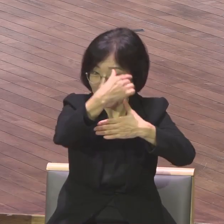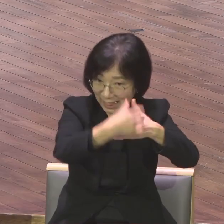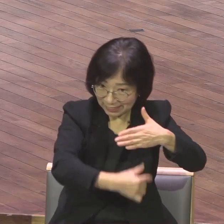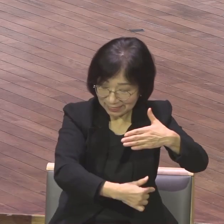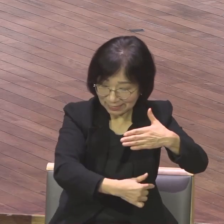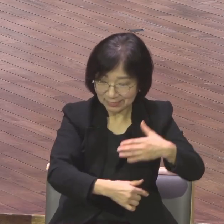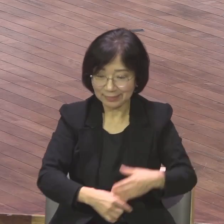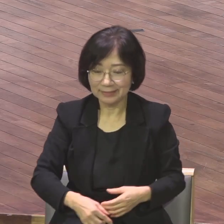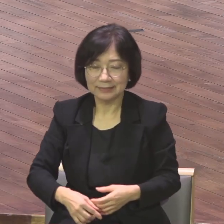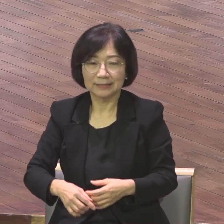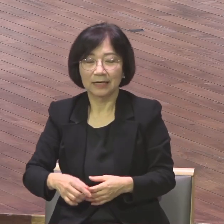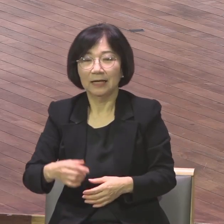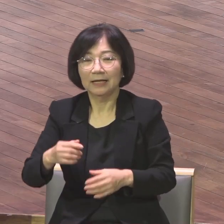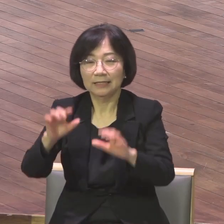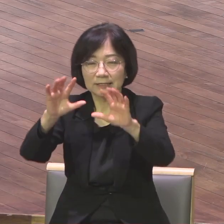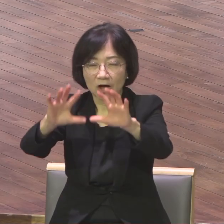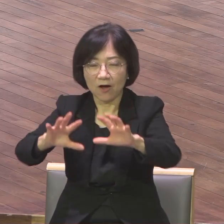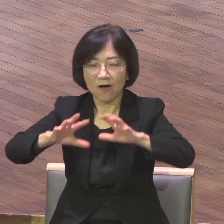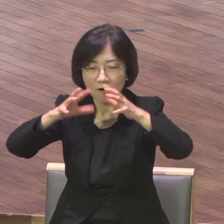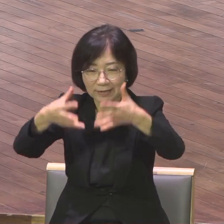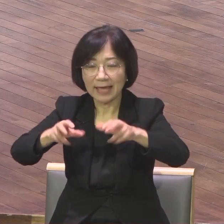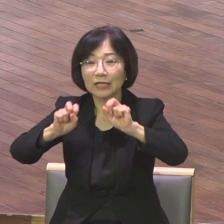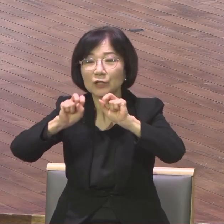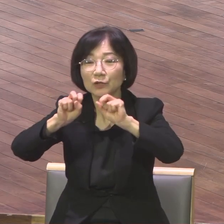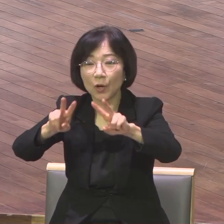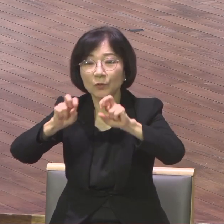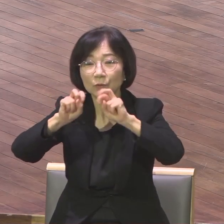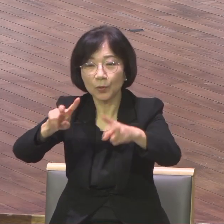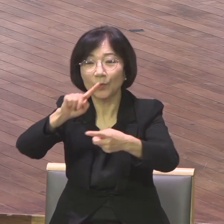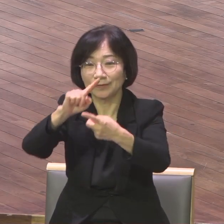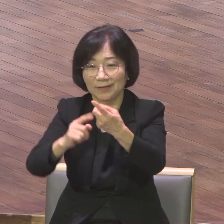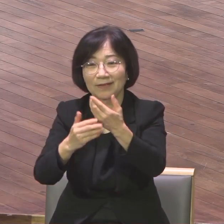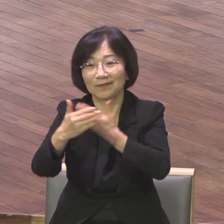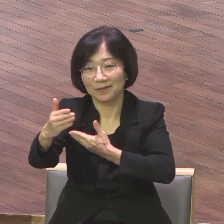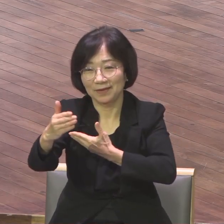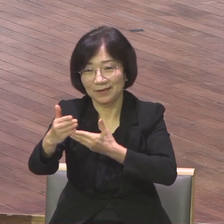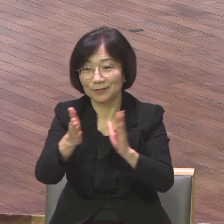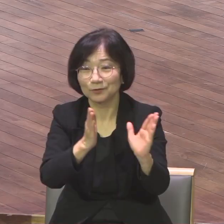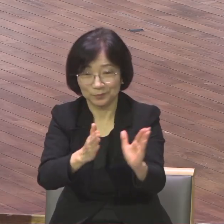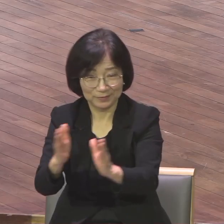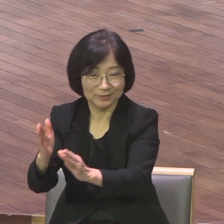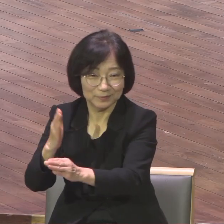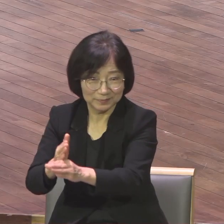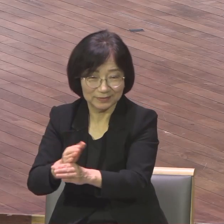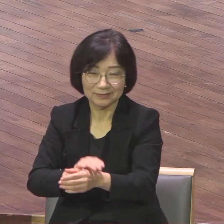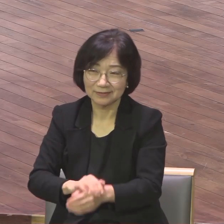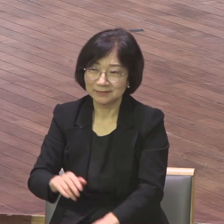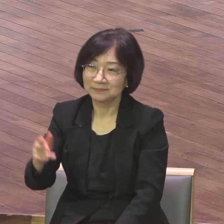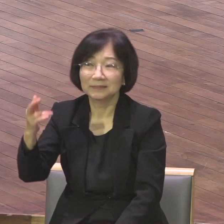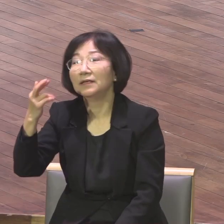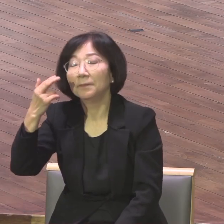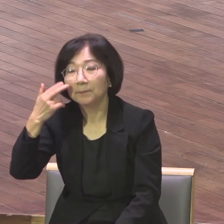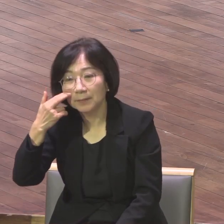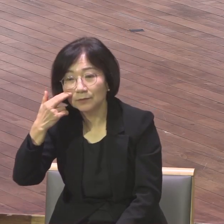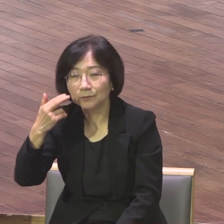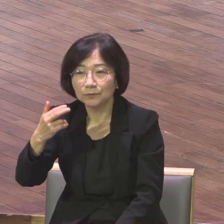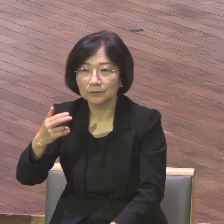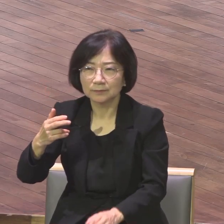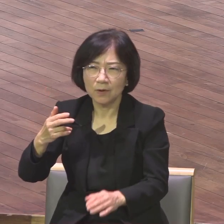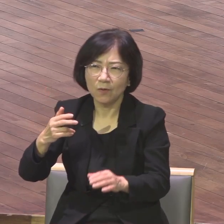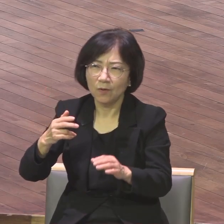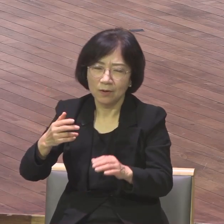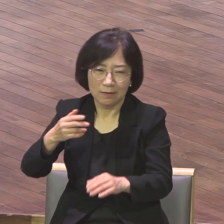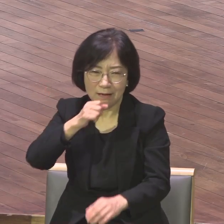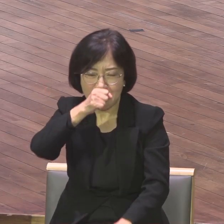교회 중심으로 이렇게 세계 선교대회가 열리게 되는데 선교사님들 다 오시게 되면 미국에서 오시고 막 전 세계에서 다